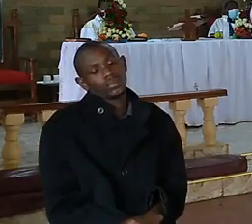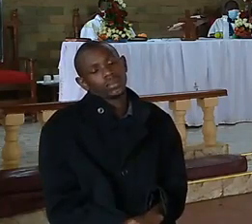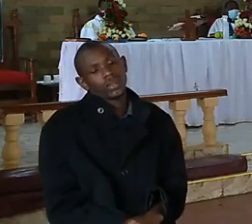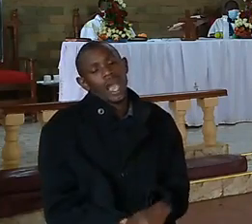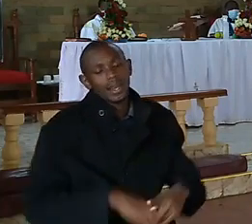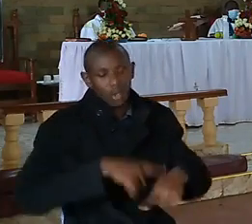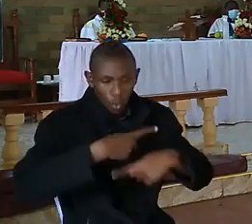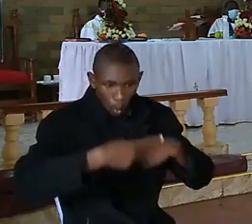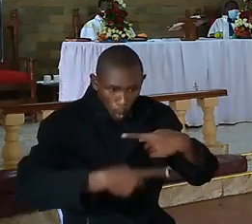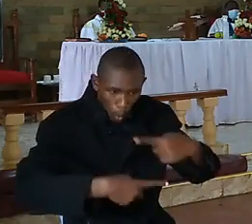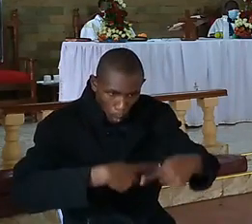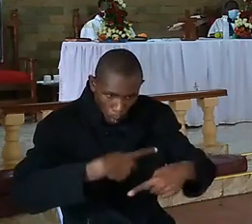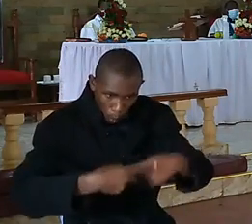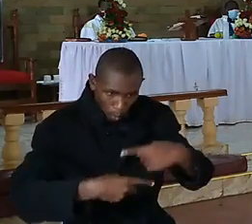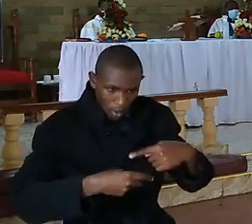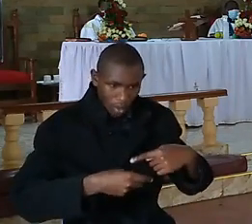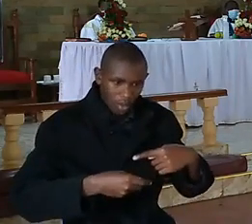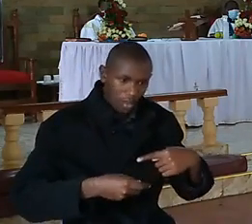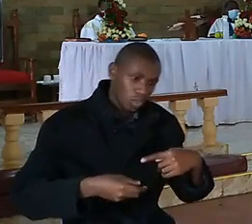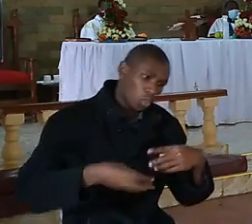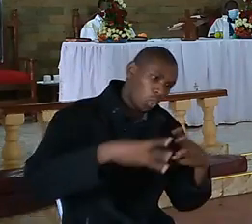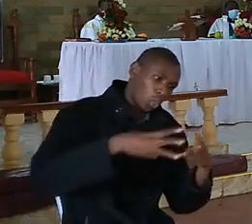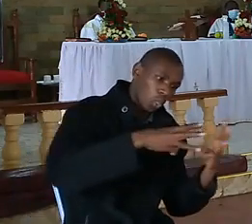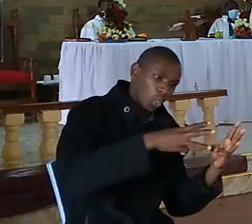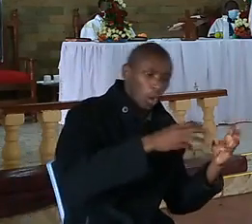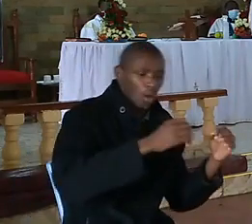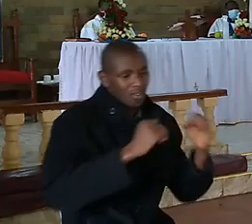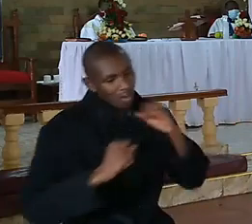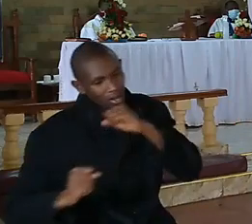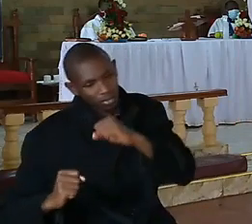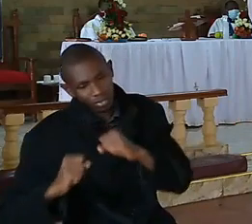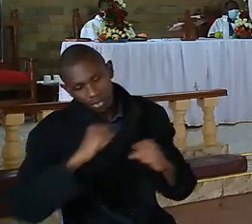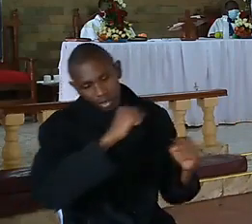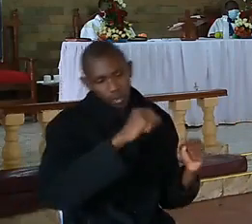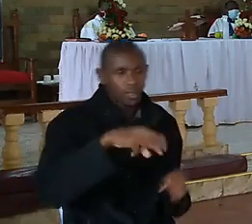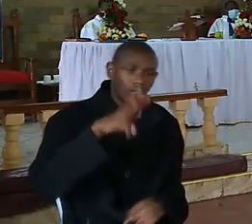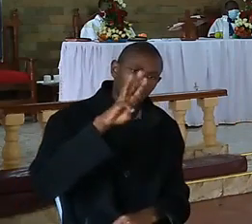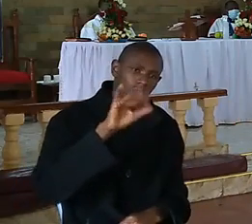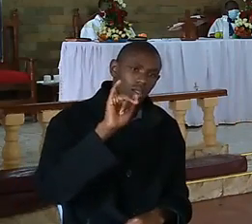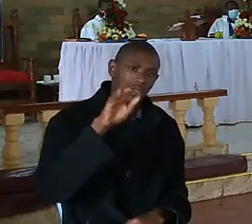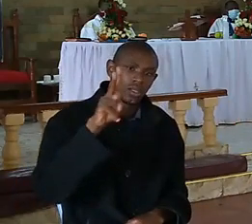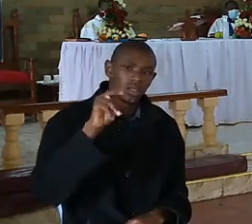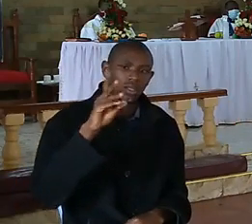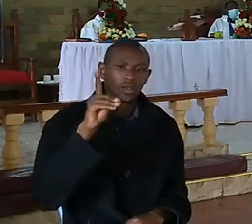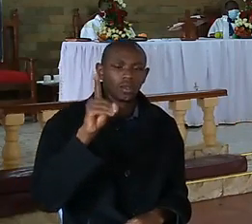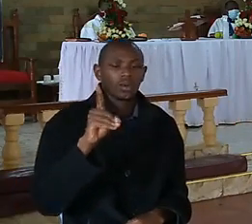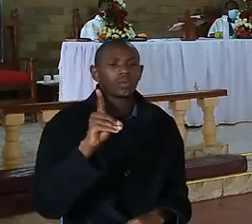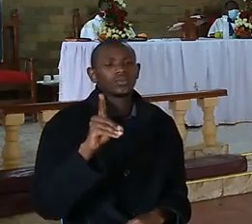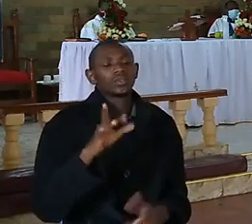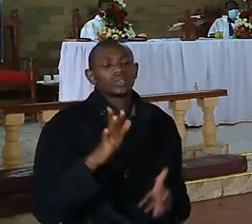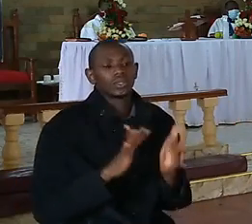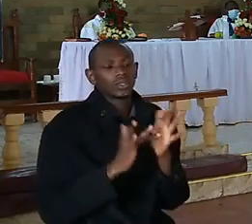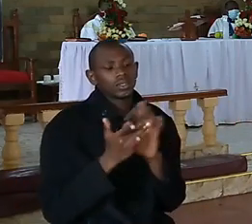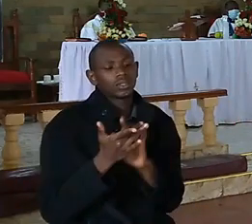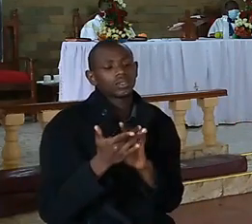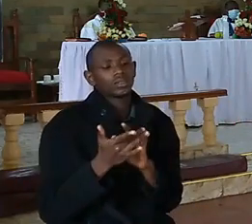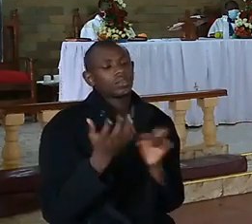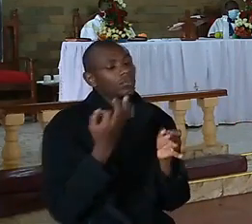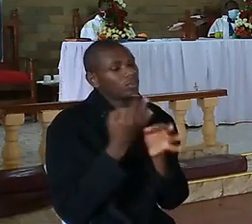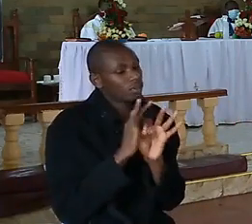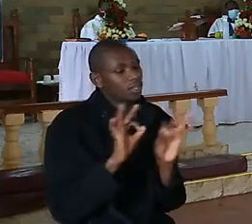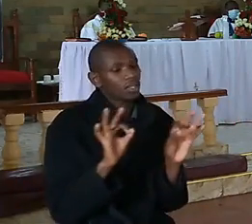magigithie magikihuranaga na makumbi makihuranaga na makumbi Jesu agitigwo akirekereria andu aria ahete irio agicoka